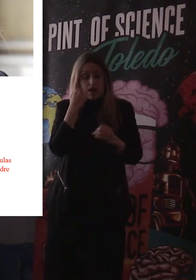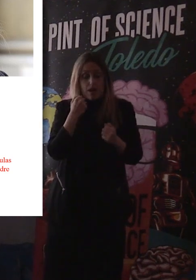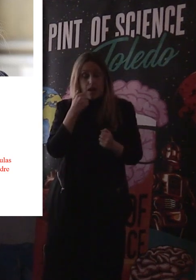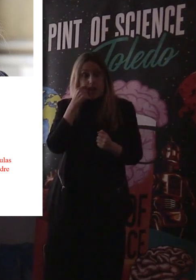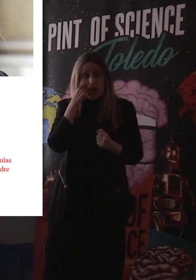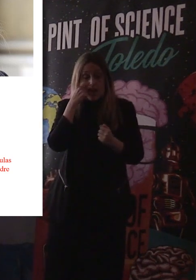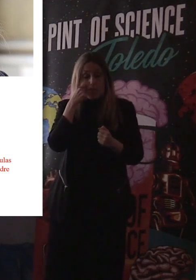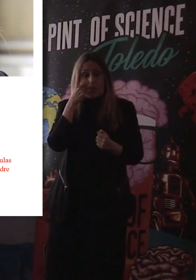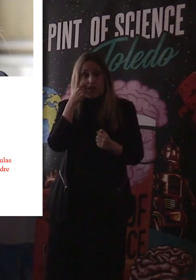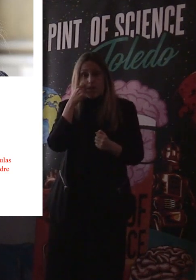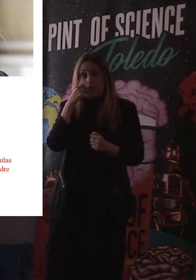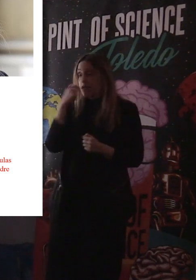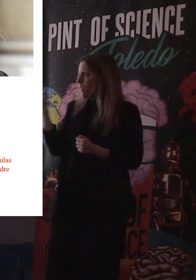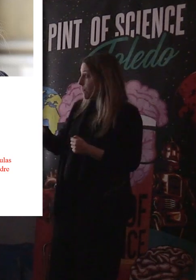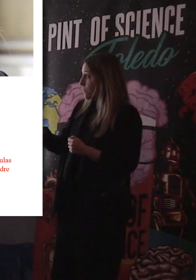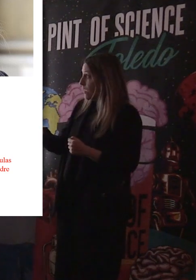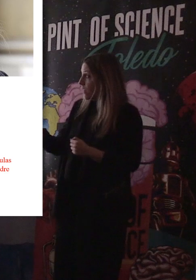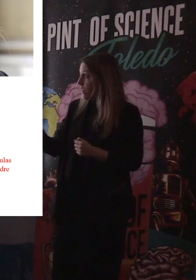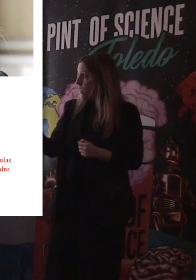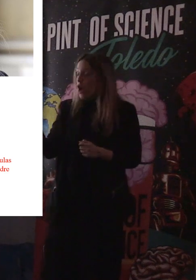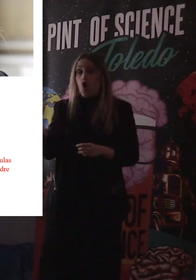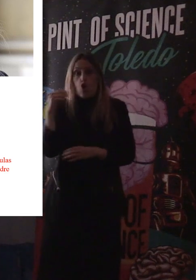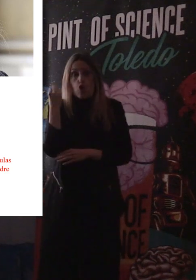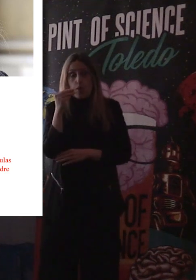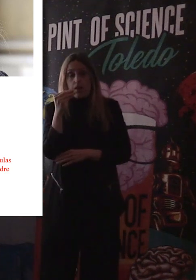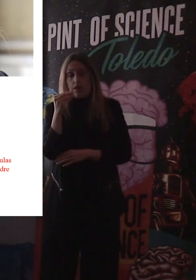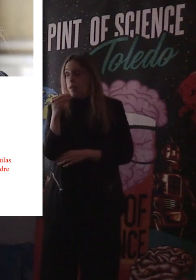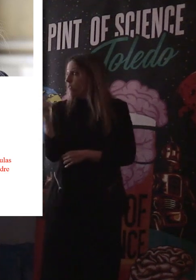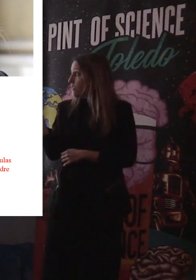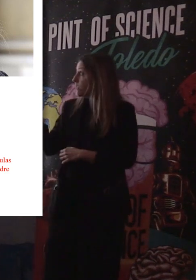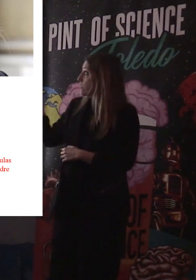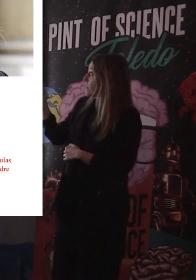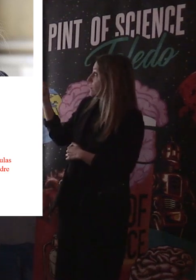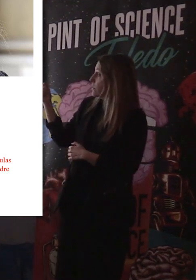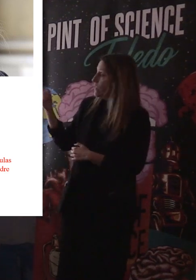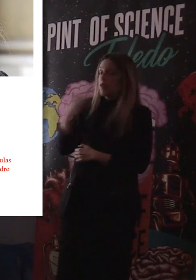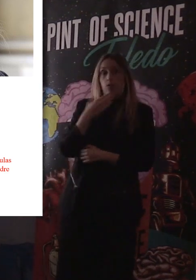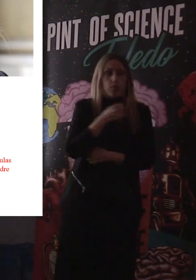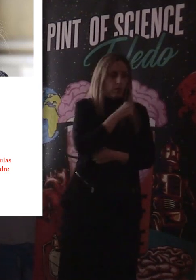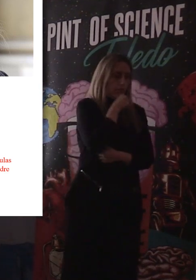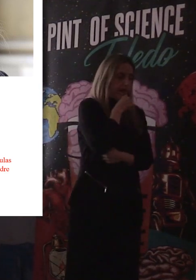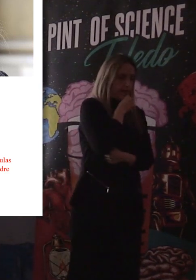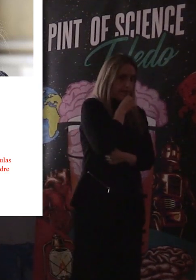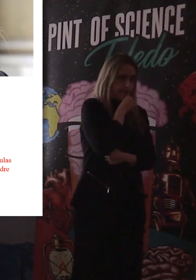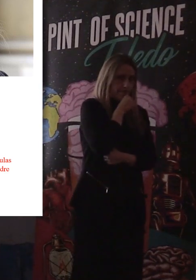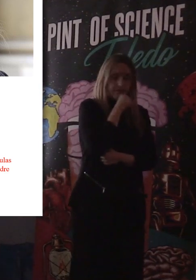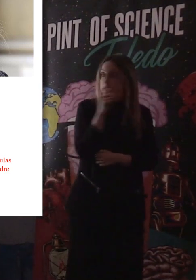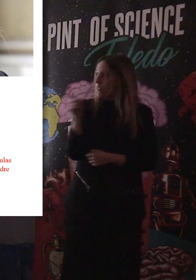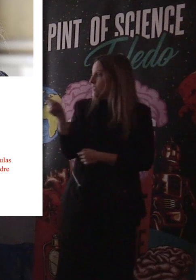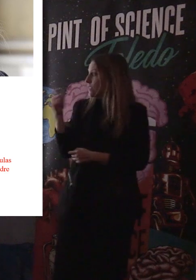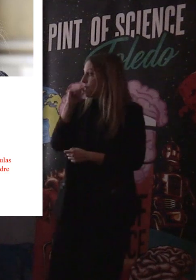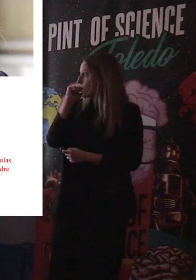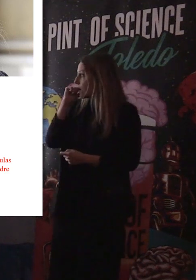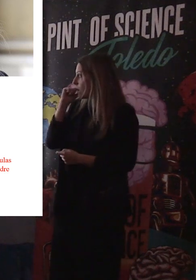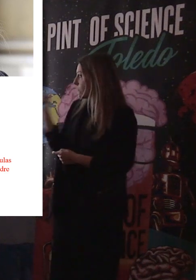la piel de la actriz joven y aquí de Brigitte Bardot como vieja, y aquí en la piel tenemos